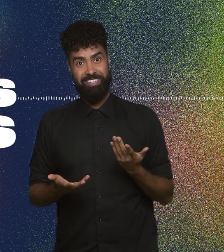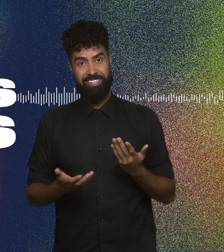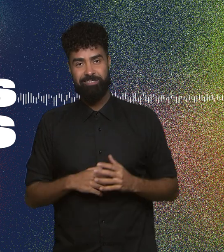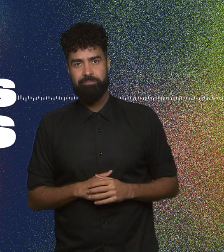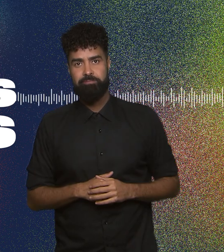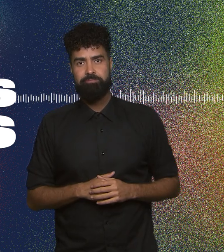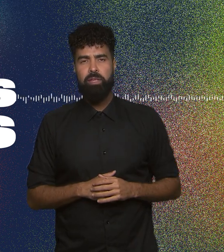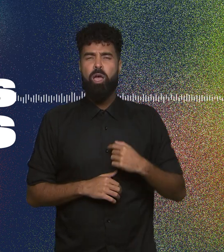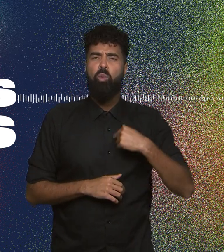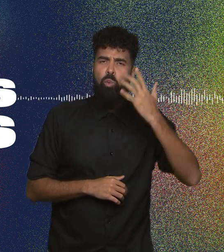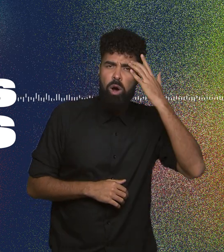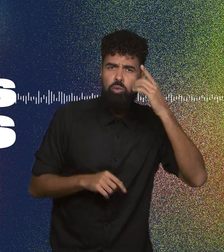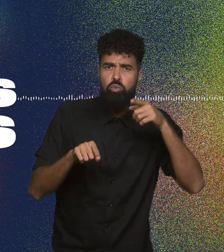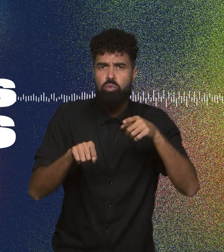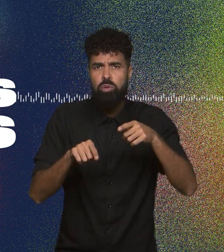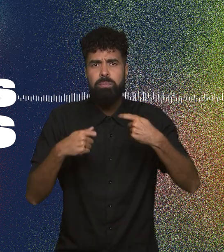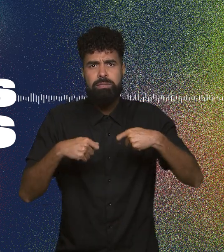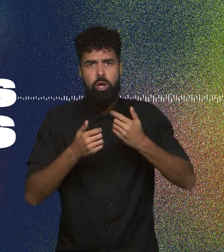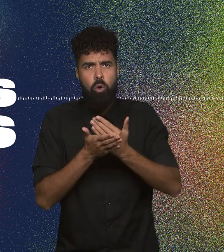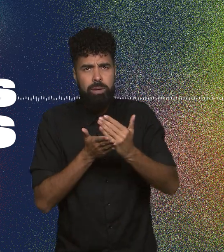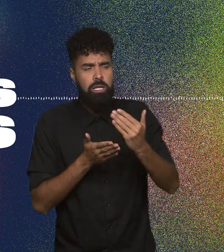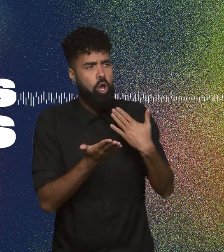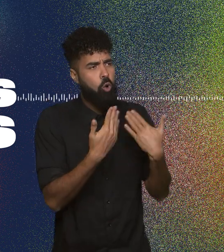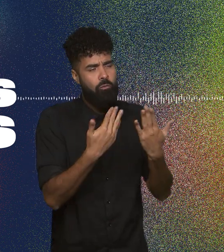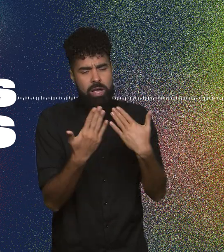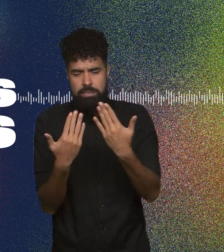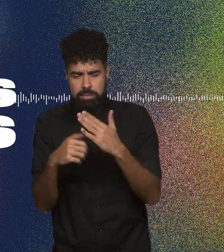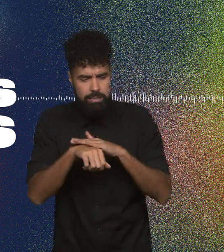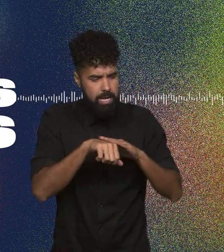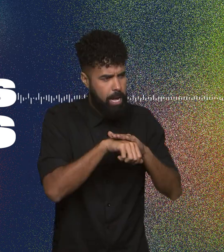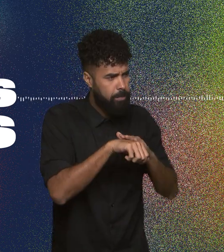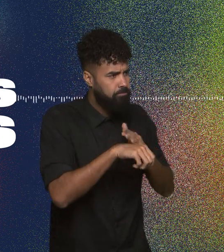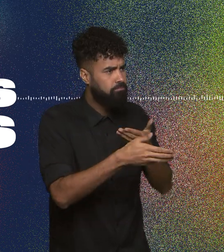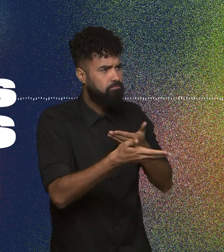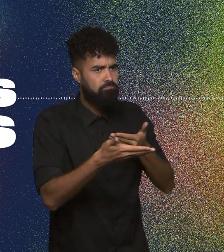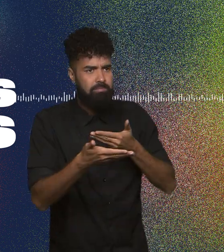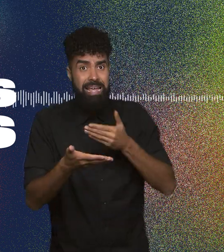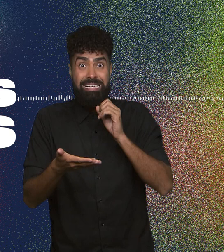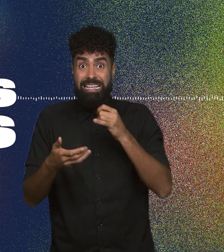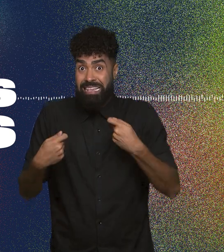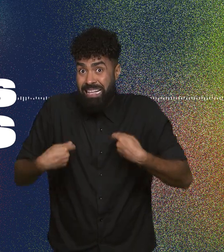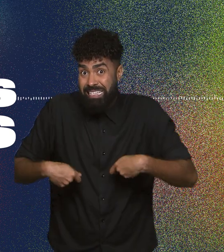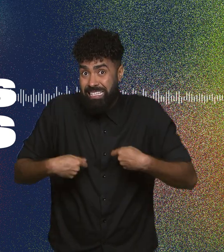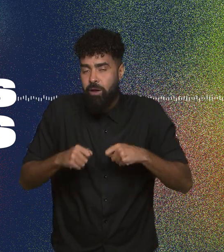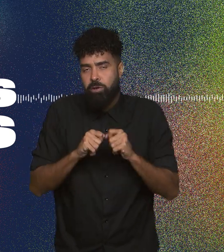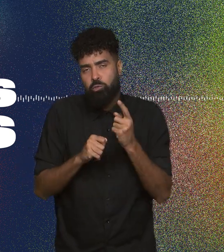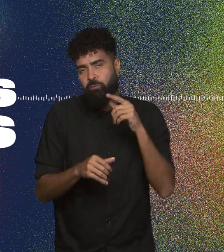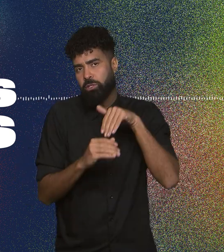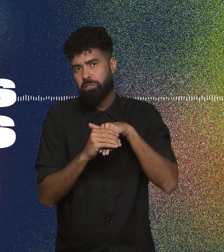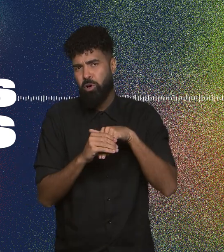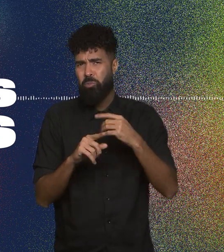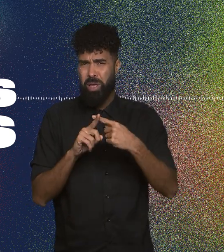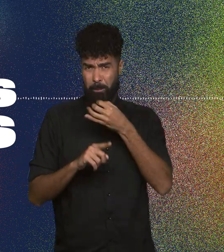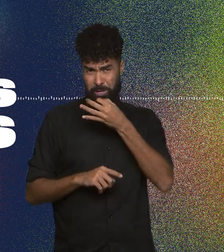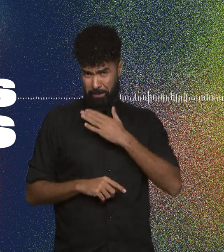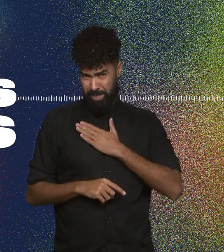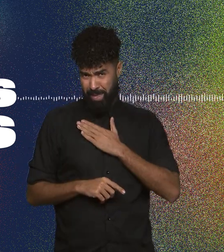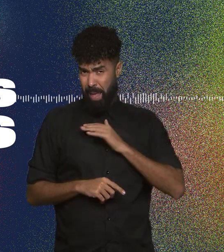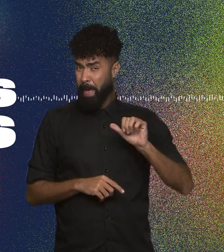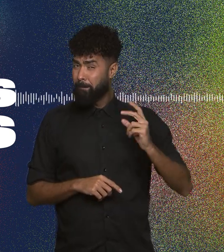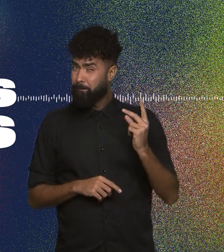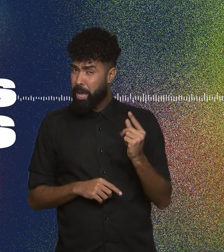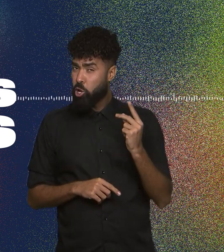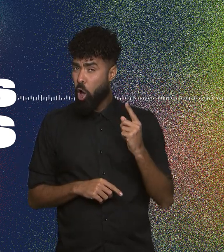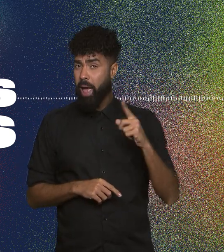gente deveria conversar, entrar em um consenso conjunto e, se necessário, fazer uma votação. Porque eu acho que o que vale mesmo é, assim,